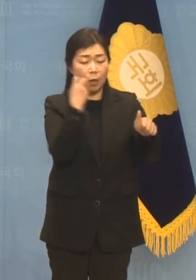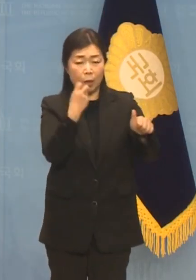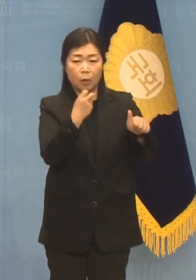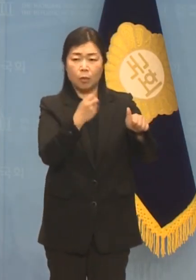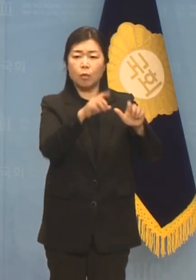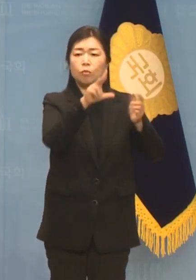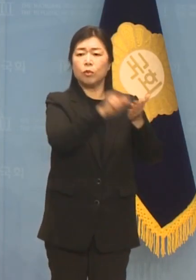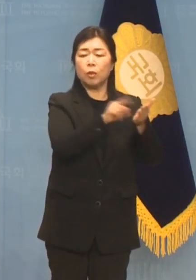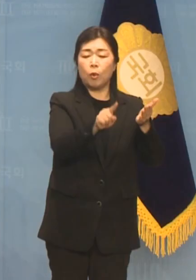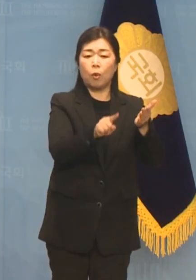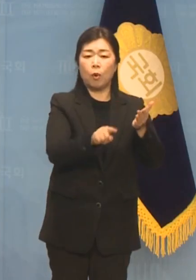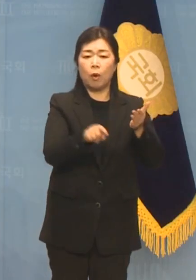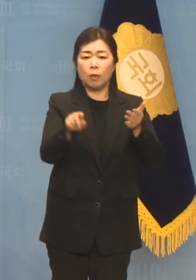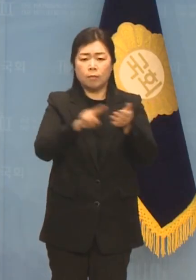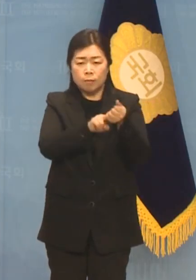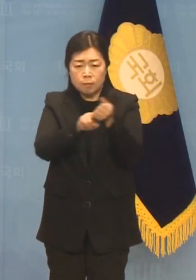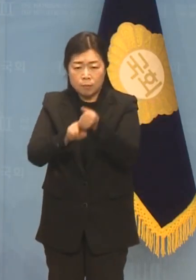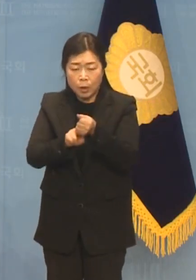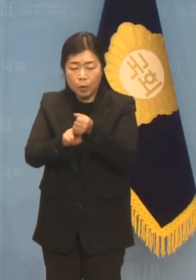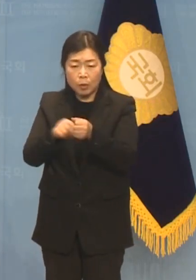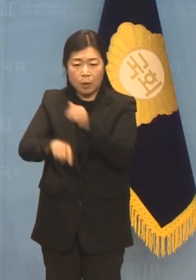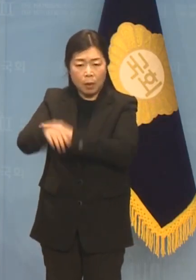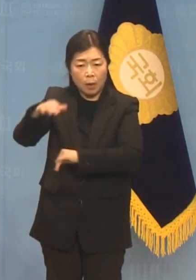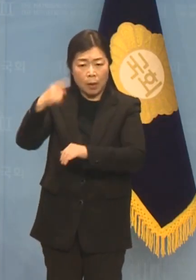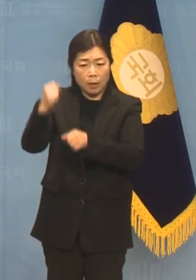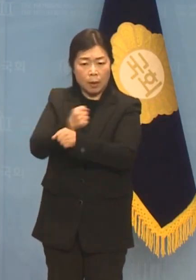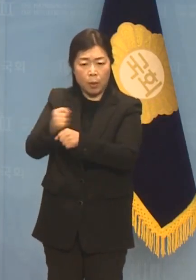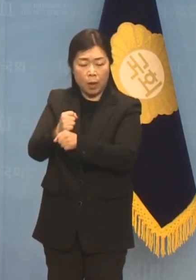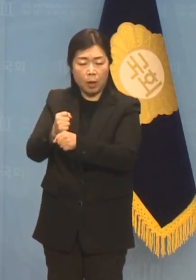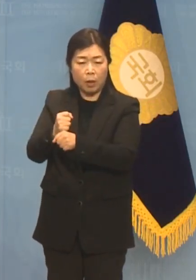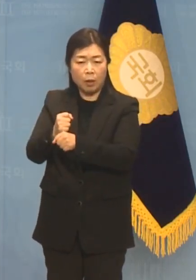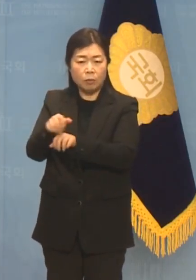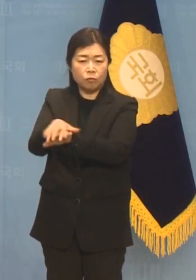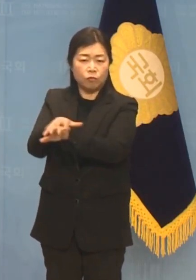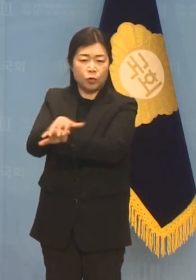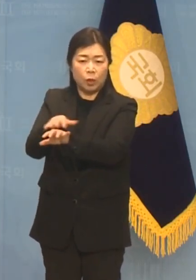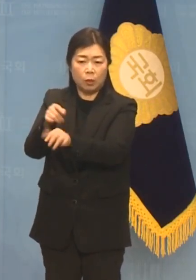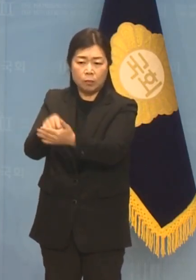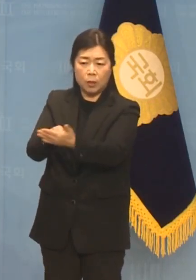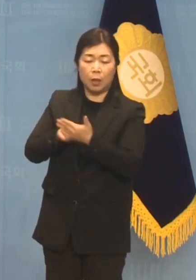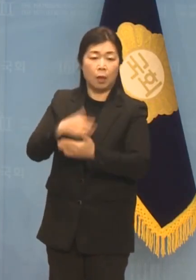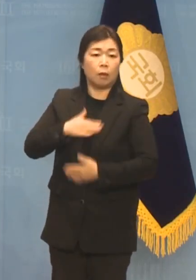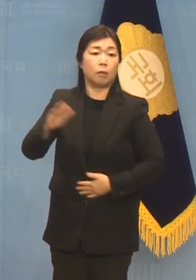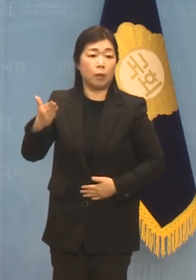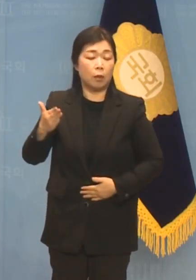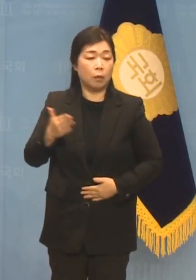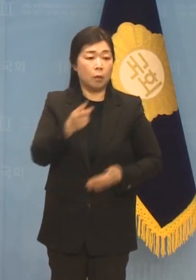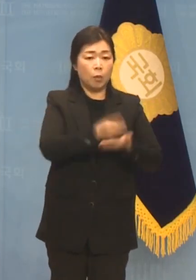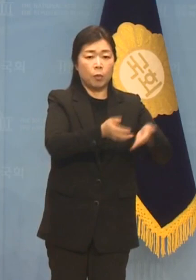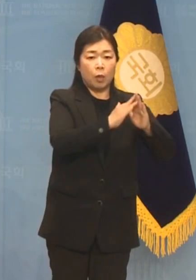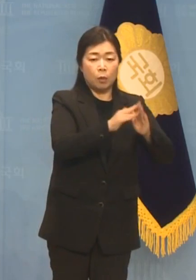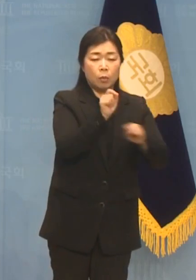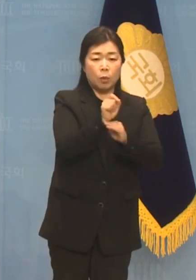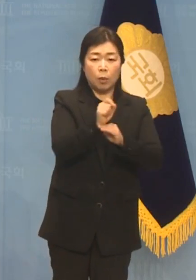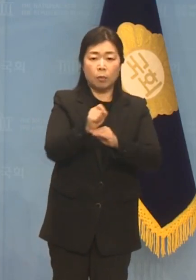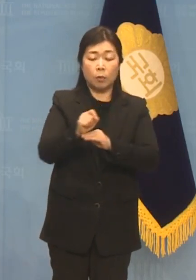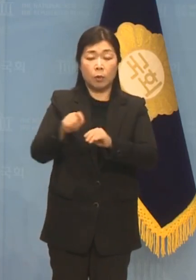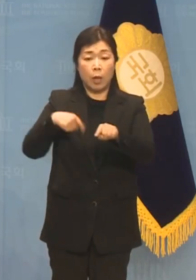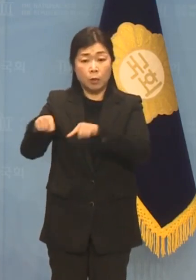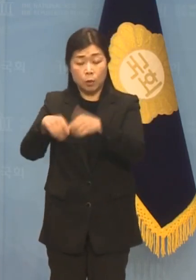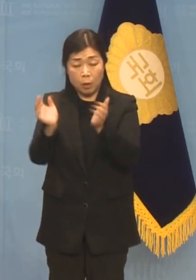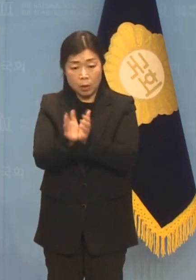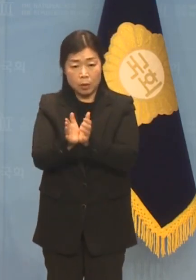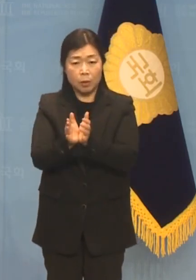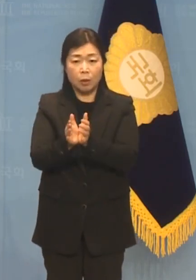숨어있던 좌파 사법 카르텔의 민낯을 드러냈습니다. 입법부, 사법부, 행정부, 군대,